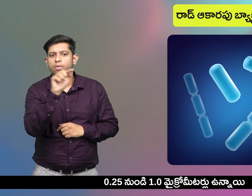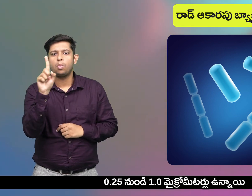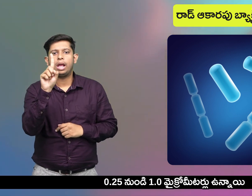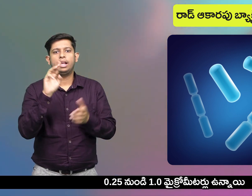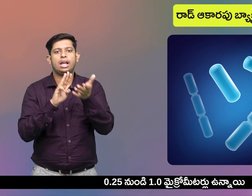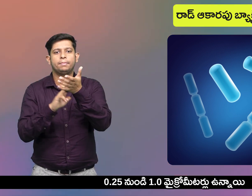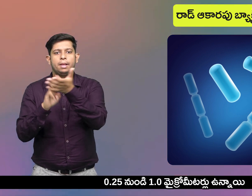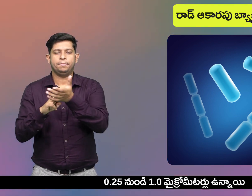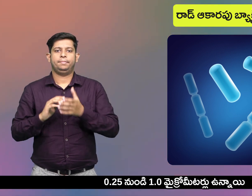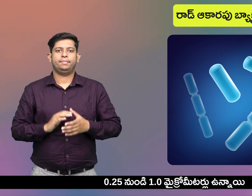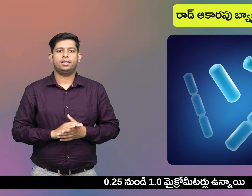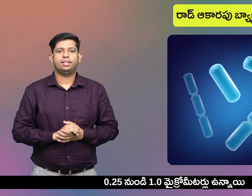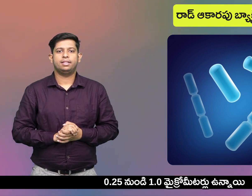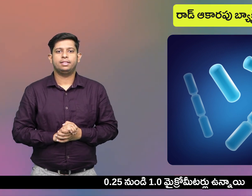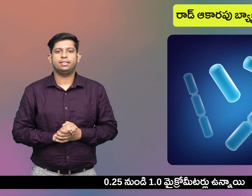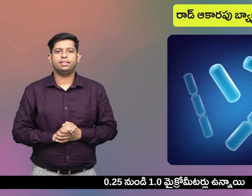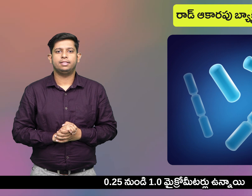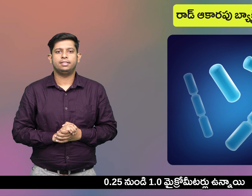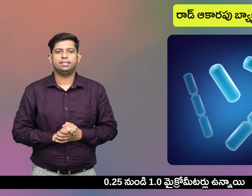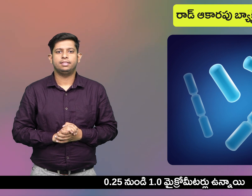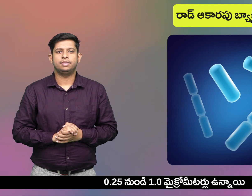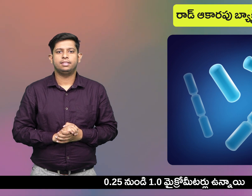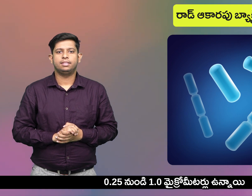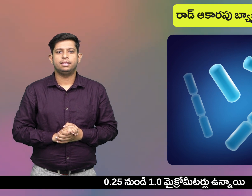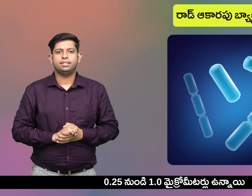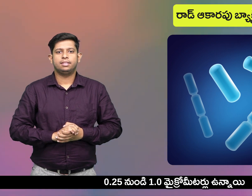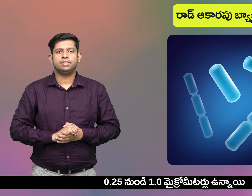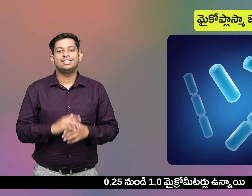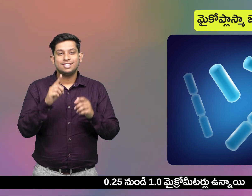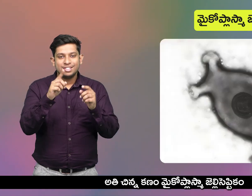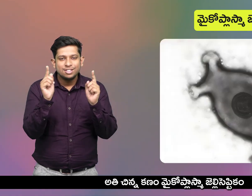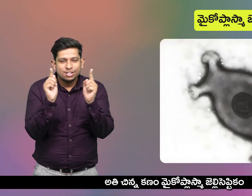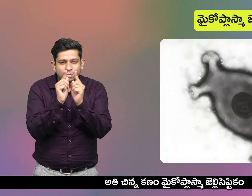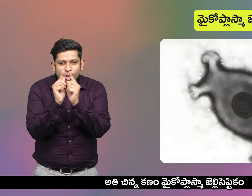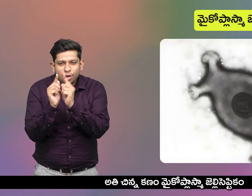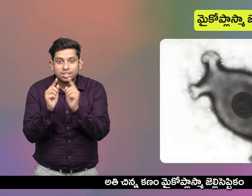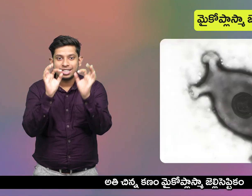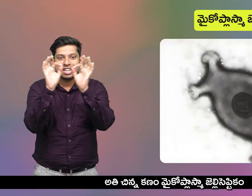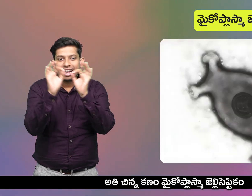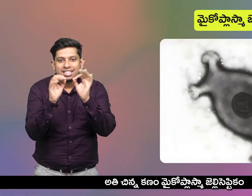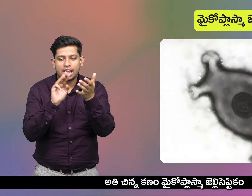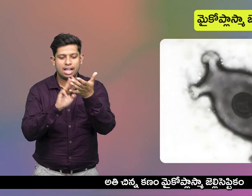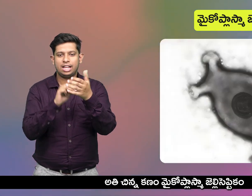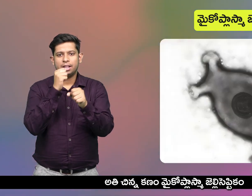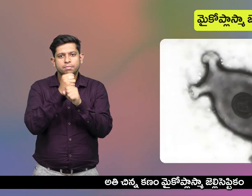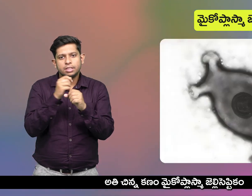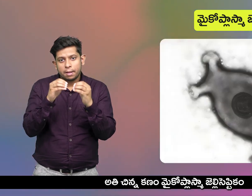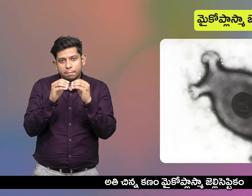0.25 నుండి 1.0 మైక్రోమీటర్లు ఉన్నాయి. అతి చిన్న కణం మైక్రోప్లాజ్మా